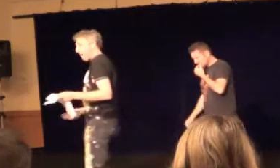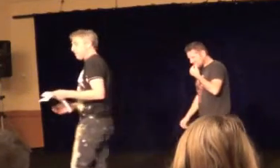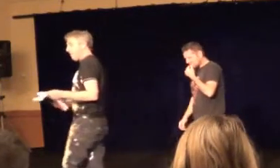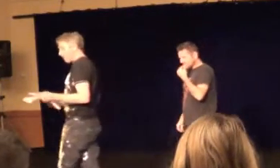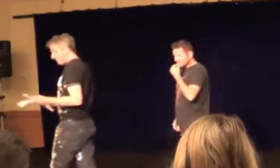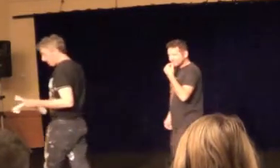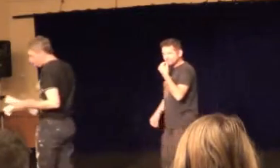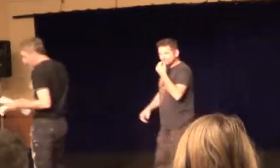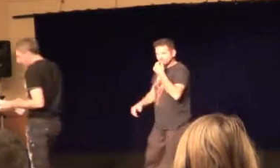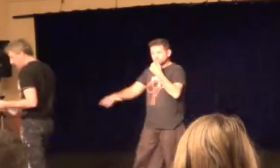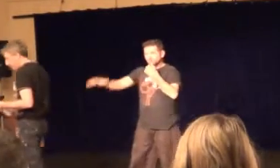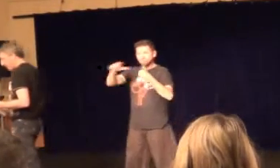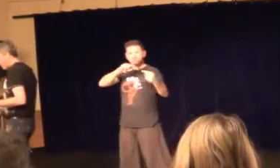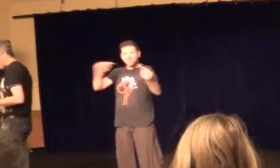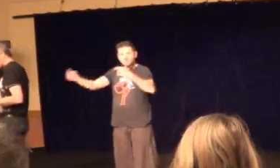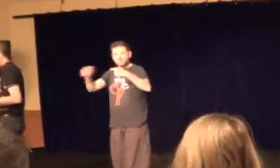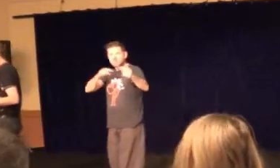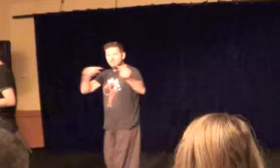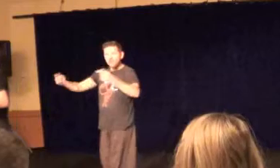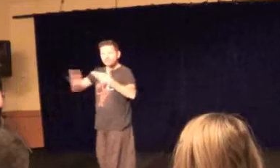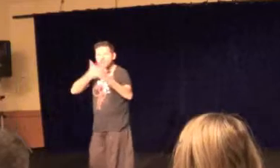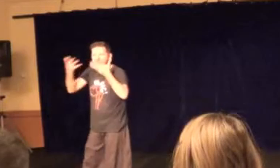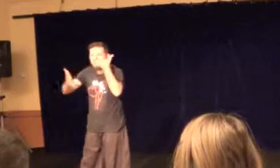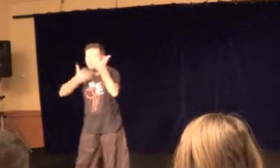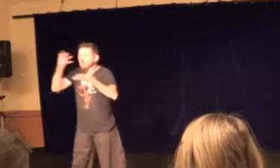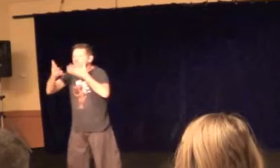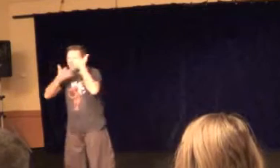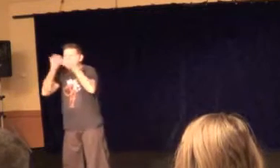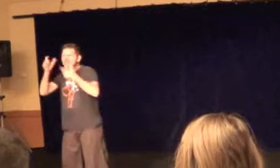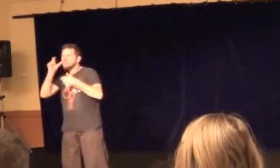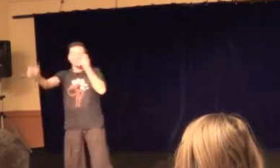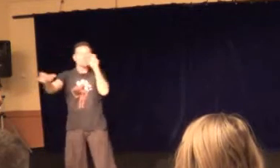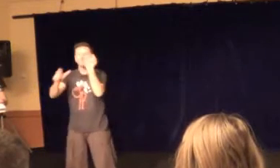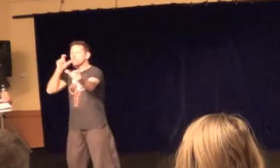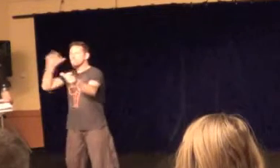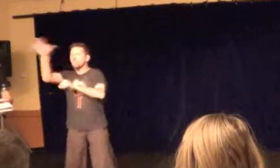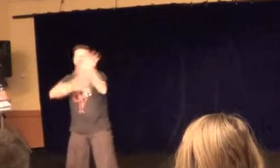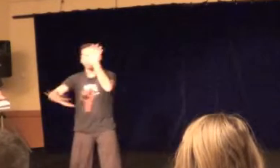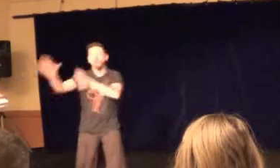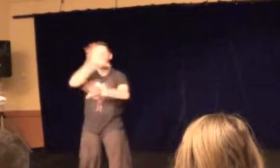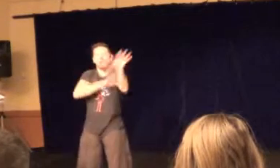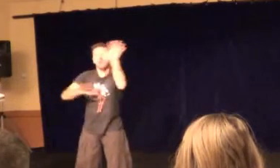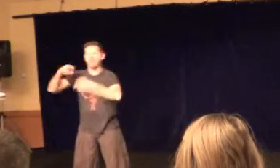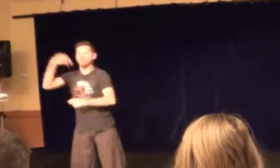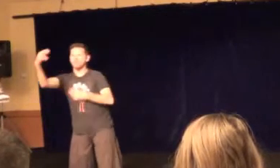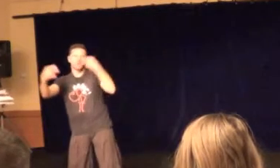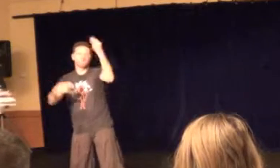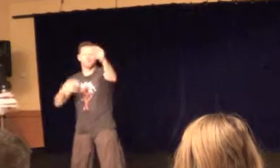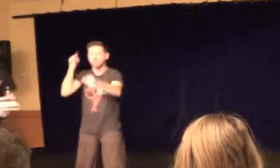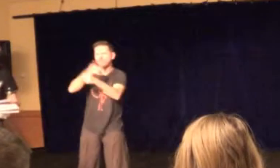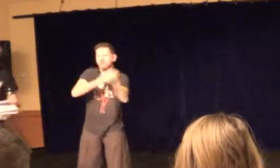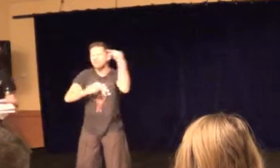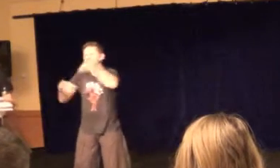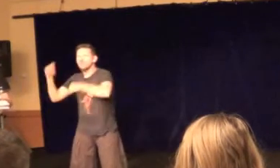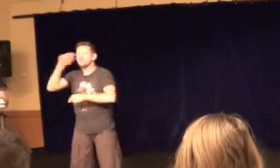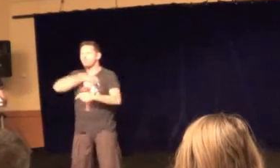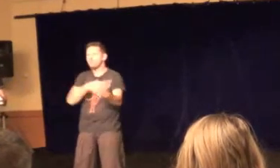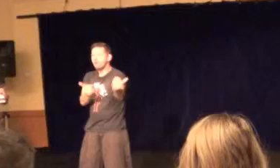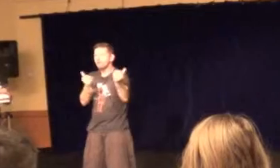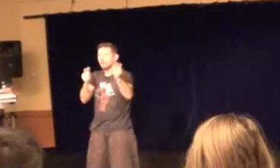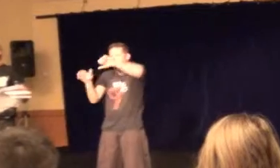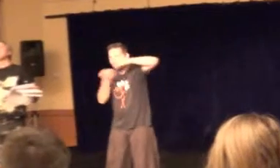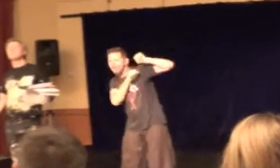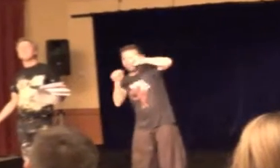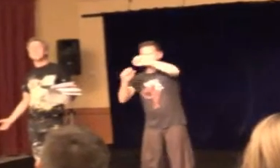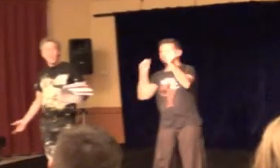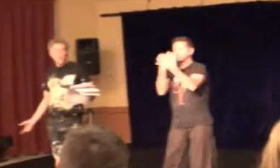On débat, on parlemente, on jette des mots, des phrases, on tourne, on contourne, on biaise. On attend au virage, au coin de la rue. La